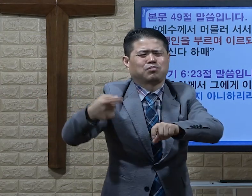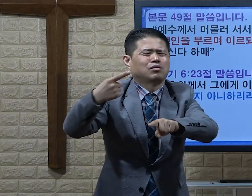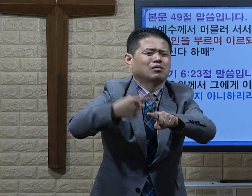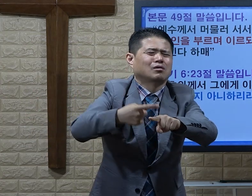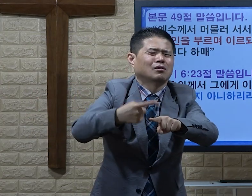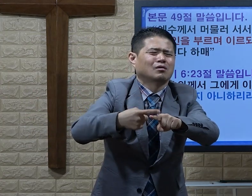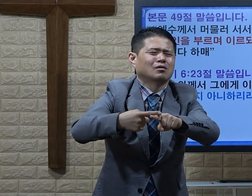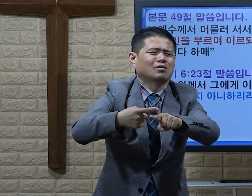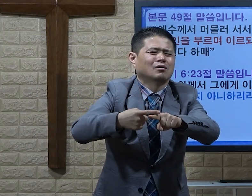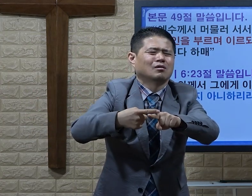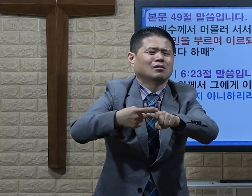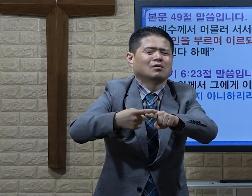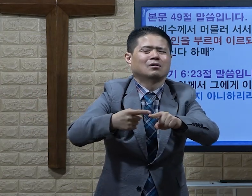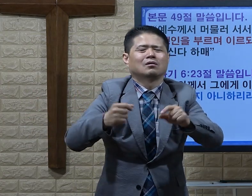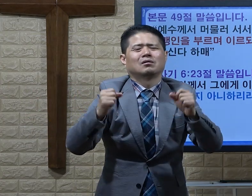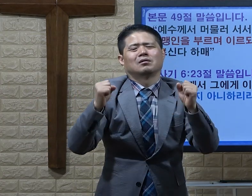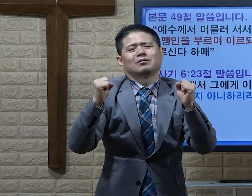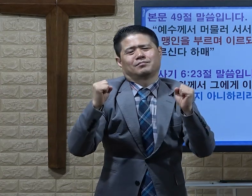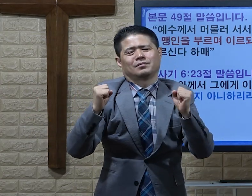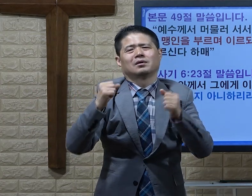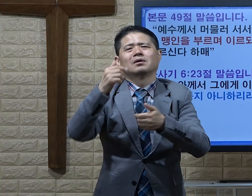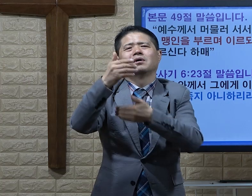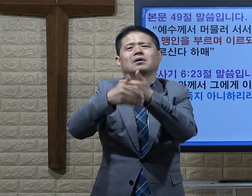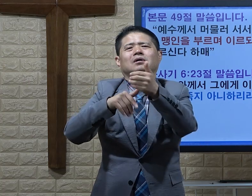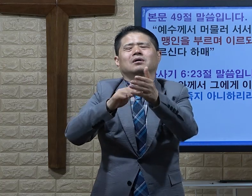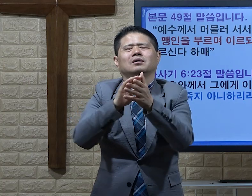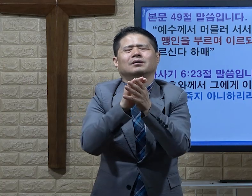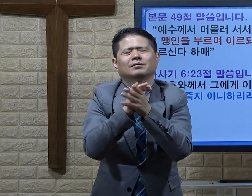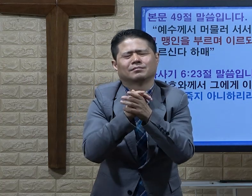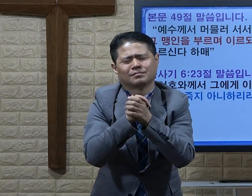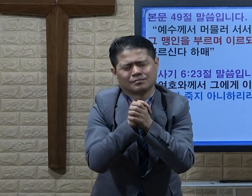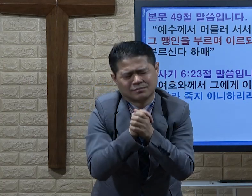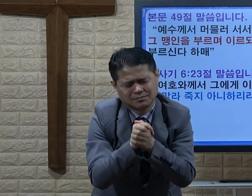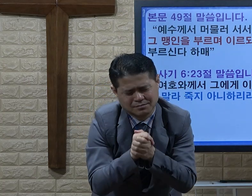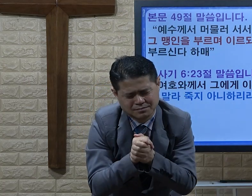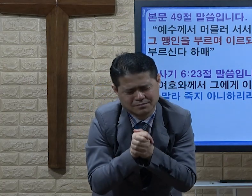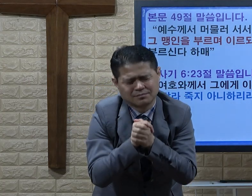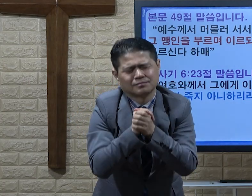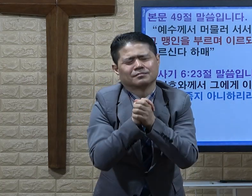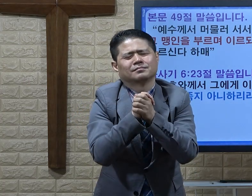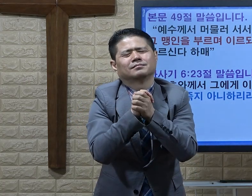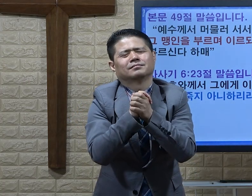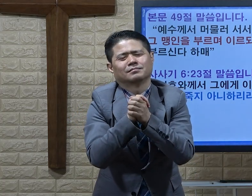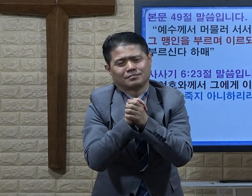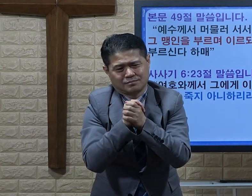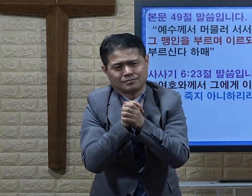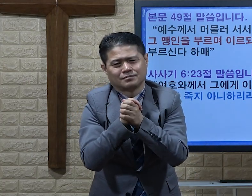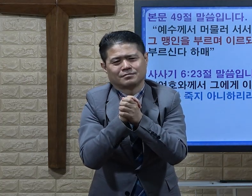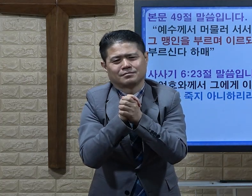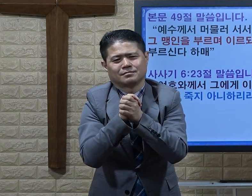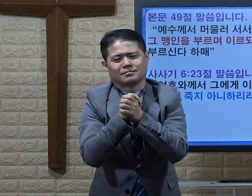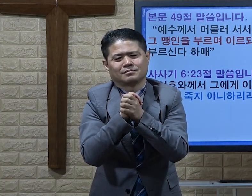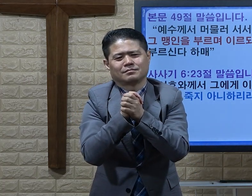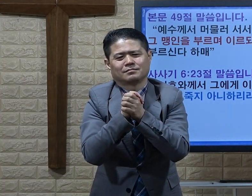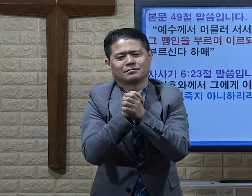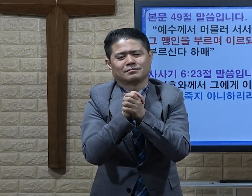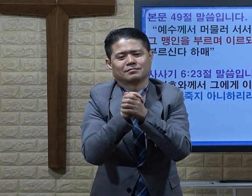자리에서 안심하는 것이 좋습니다. 이것은 하나님께 우리가 계속해서 기도만이 살 길이라는